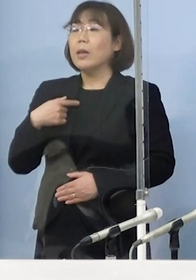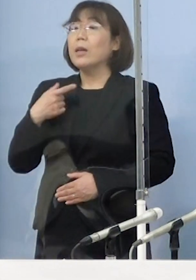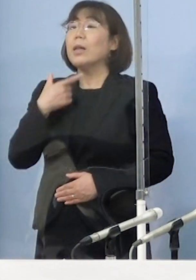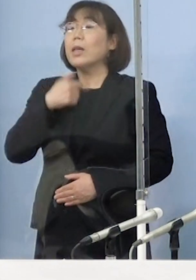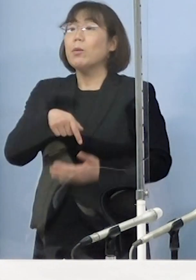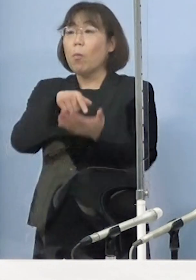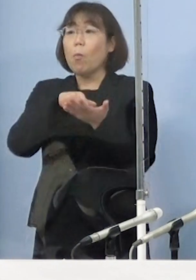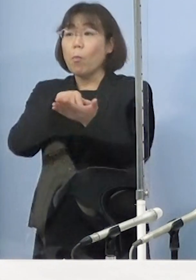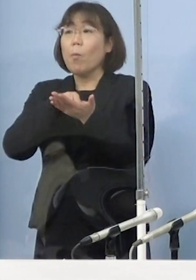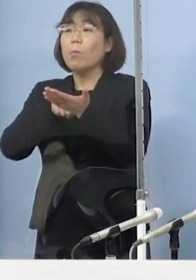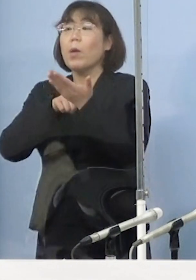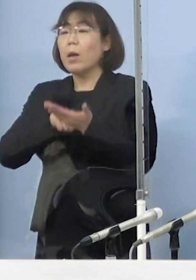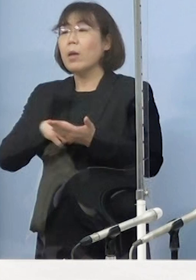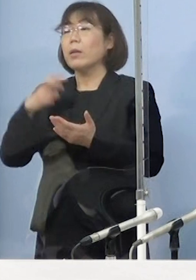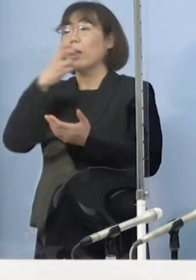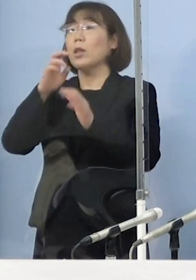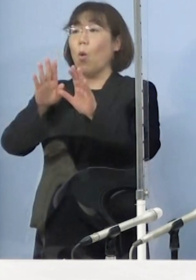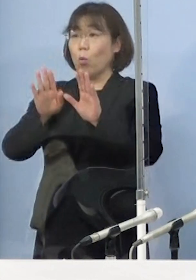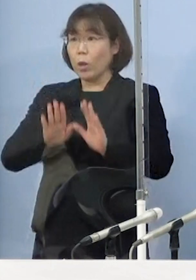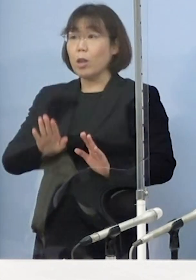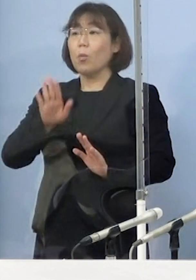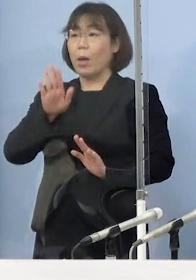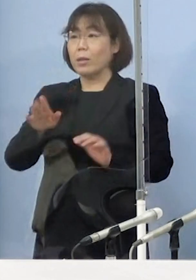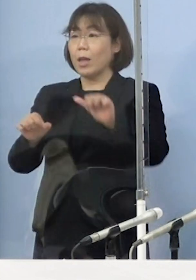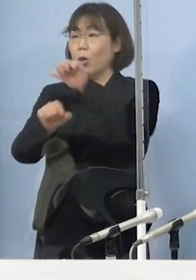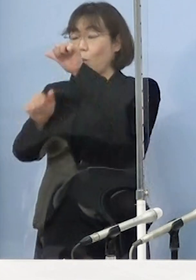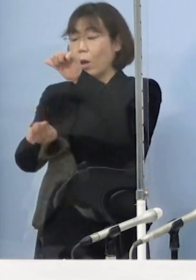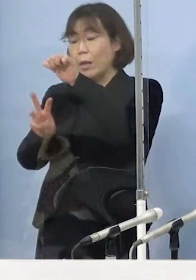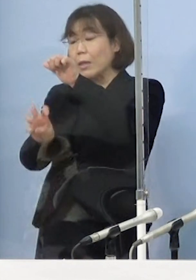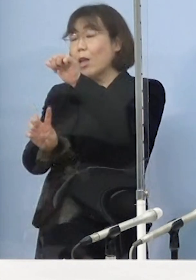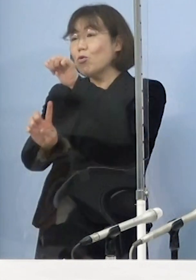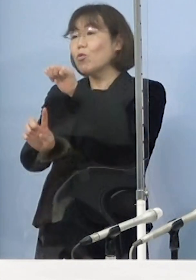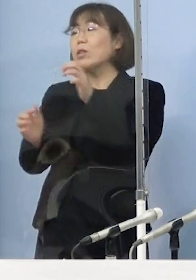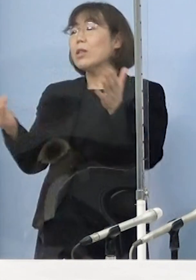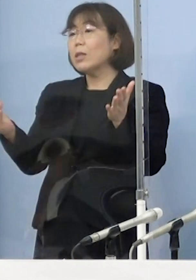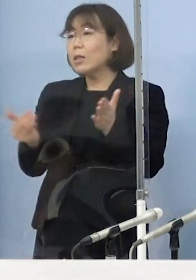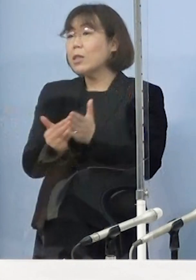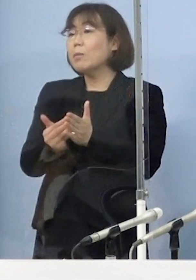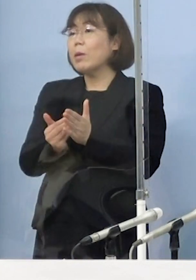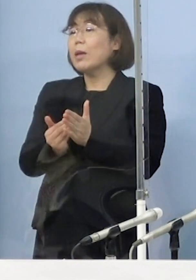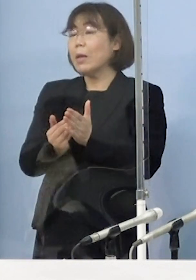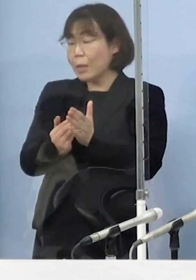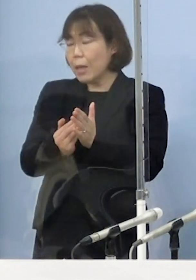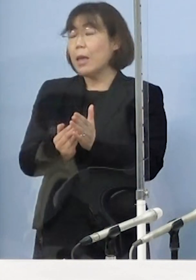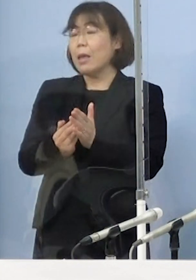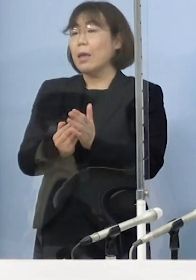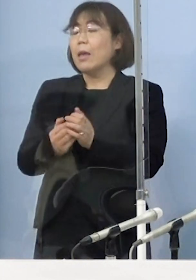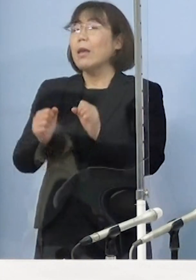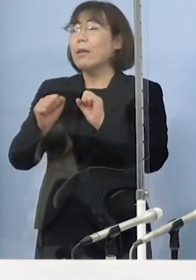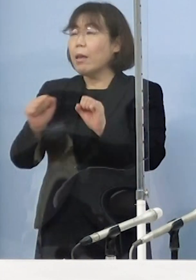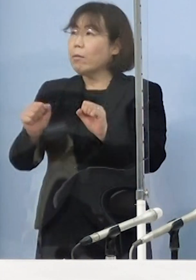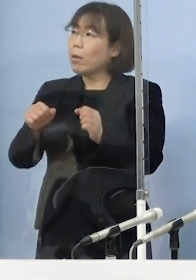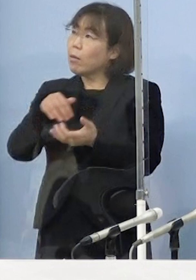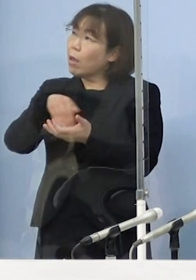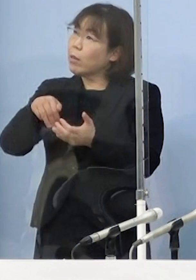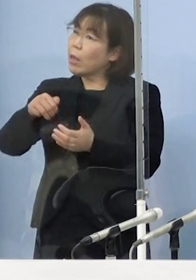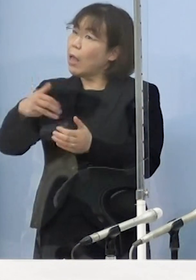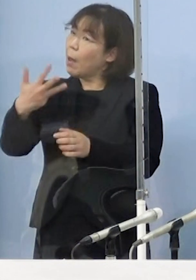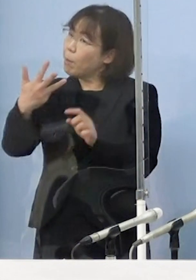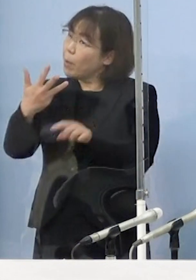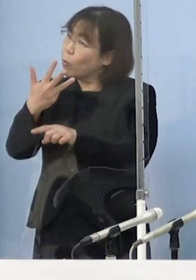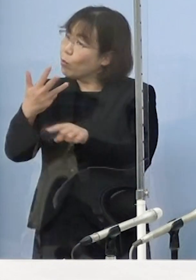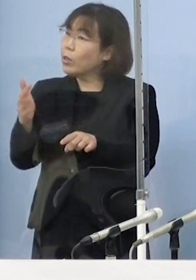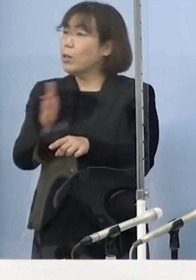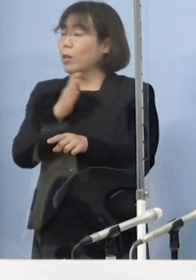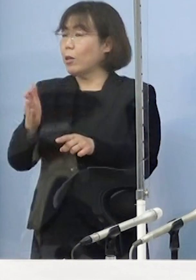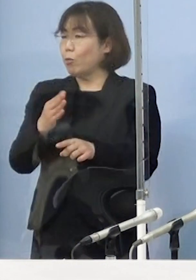5月の31日まで、その結果これまで約800近い皆さん方が受けていただいていて、その結